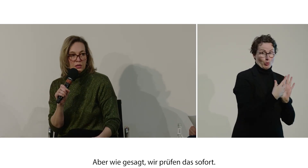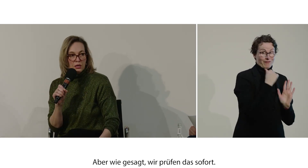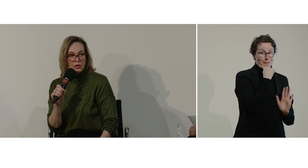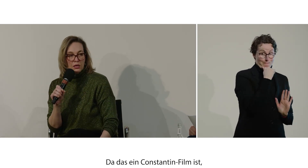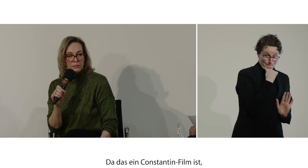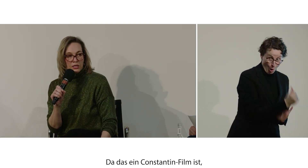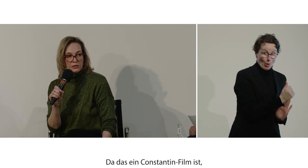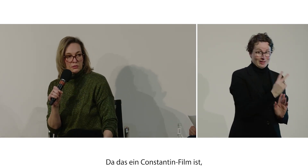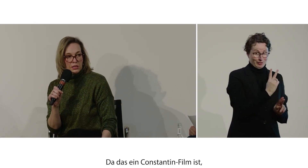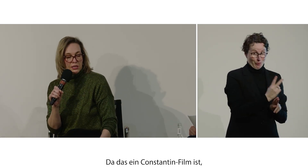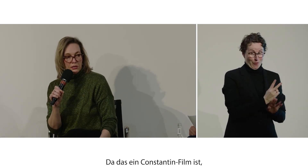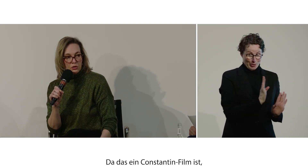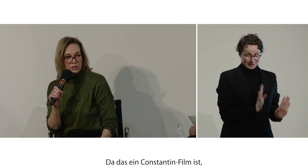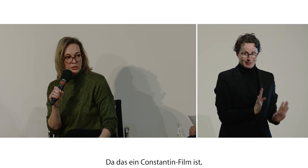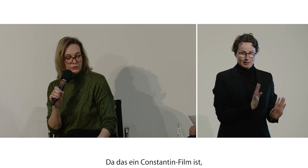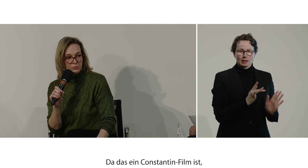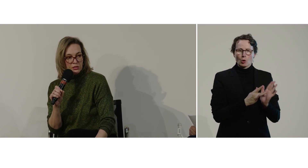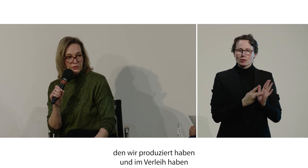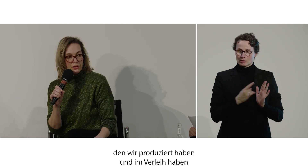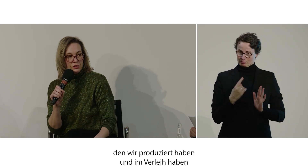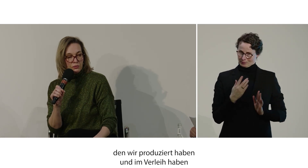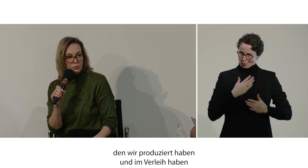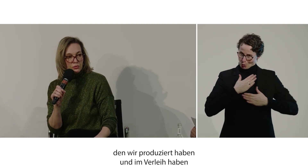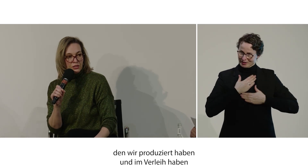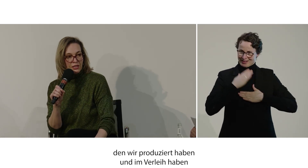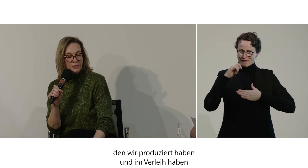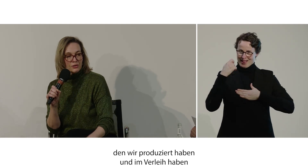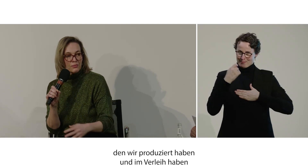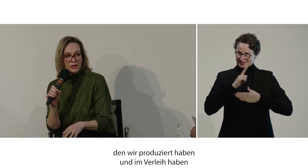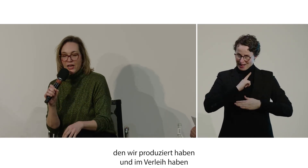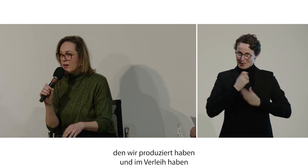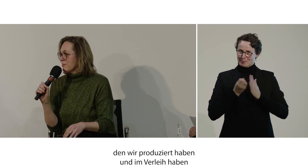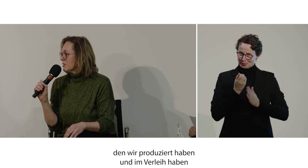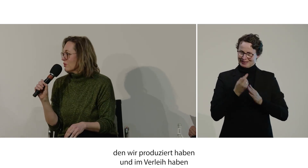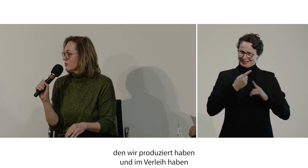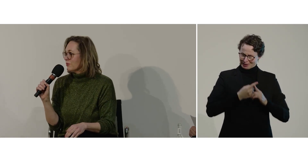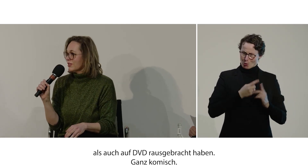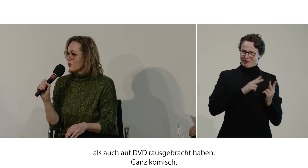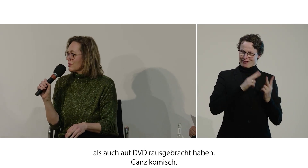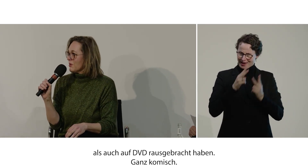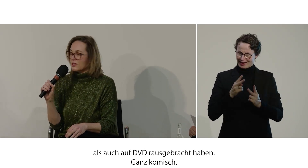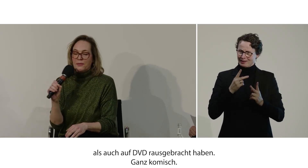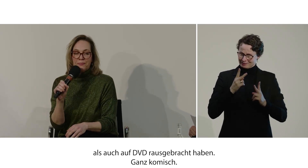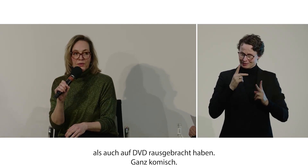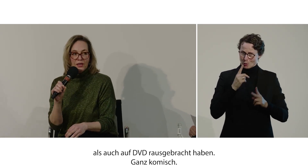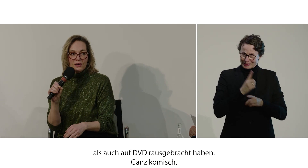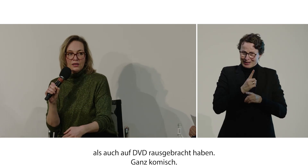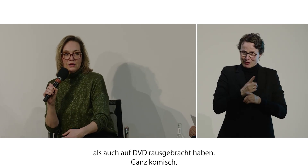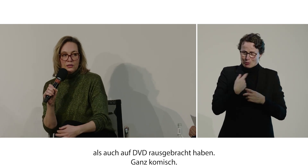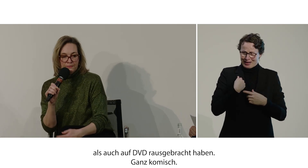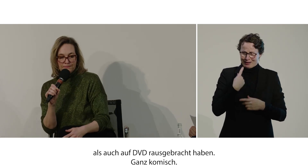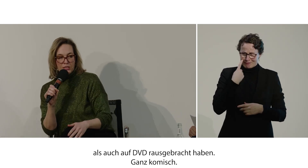sofort, da das tatsächlich ein Konstantin-Film ist, den wir sowohl produziert haben, als auch im Verleih haben, als auch auf DVD rausgebracht haben.